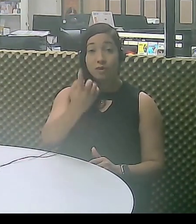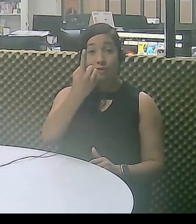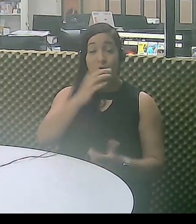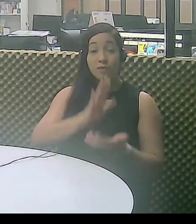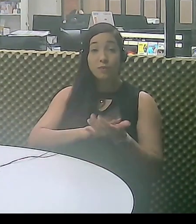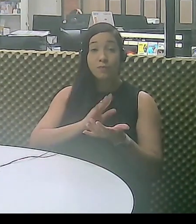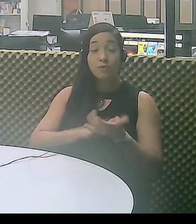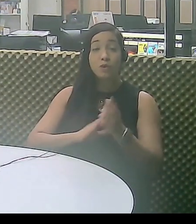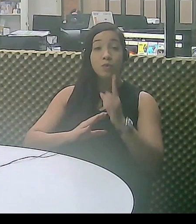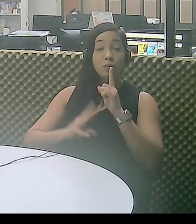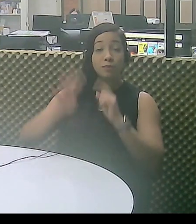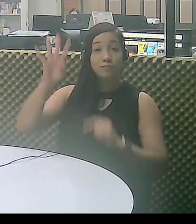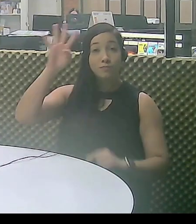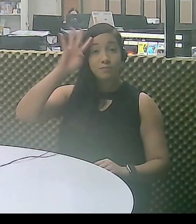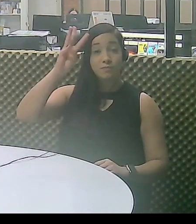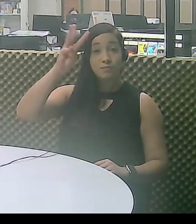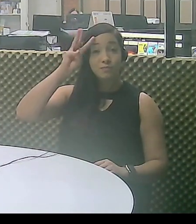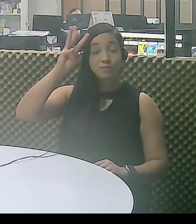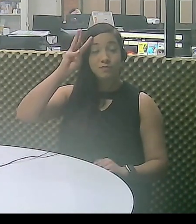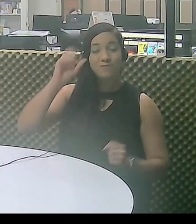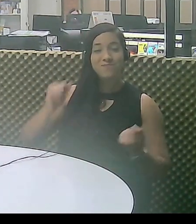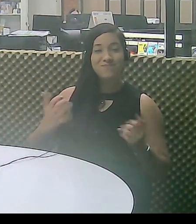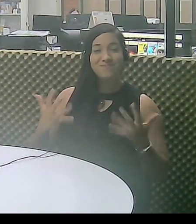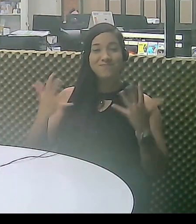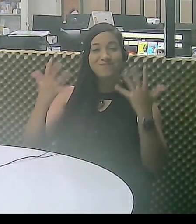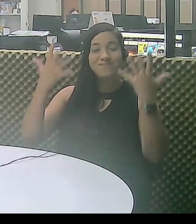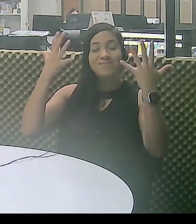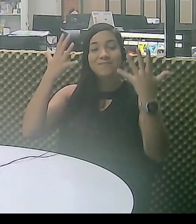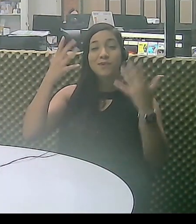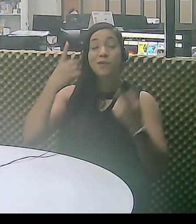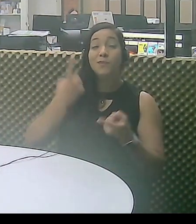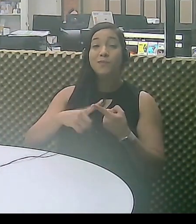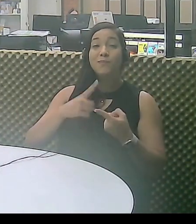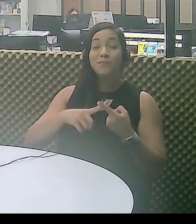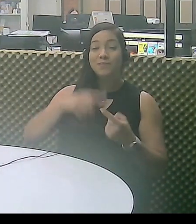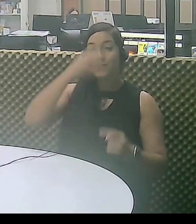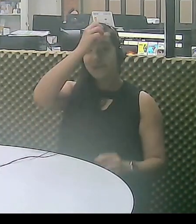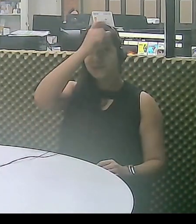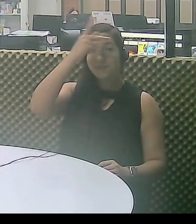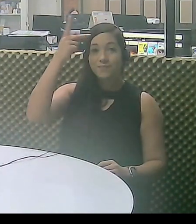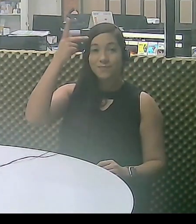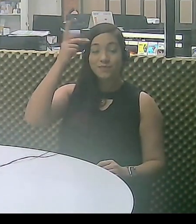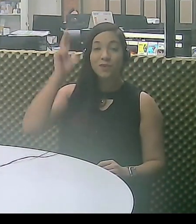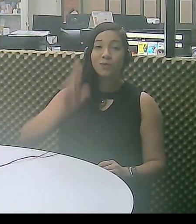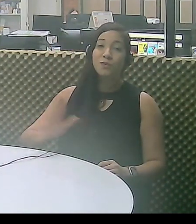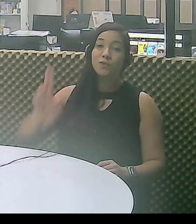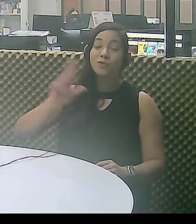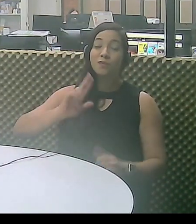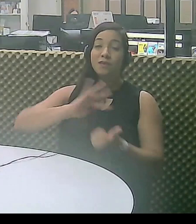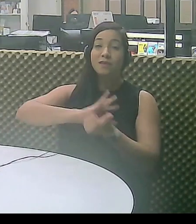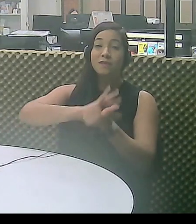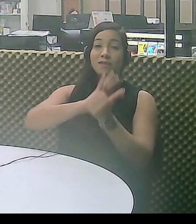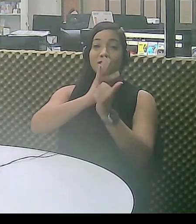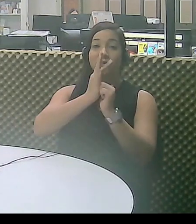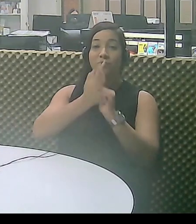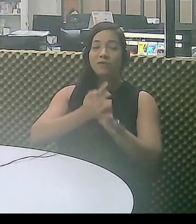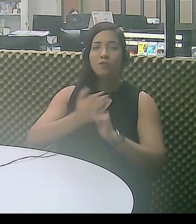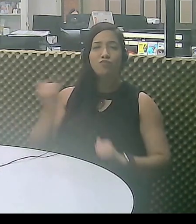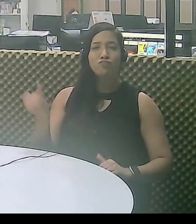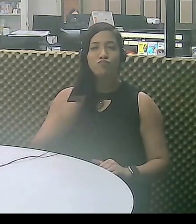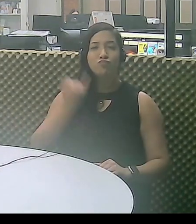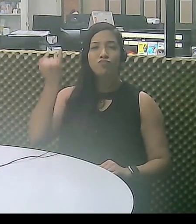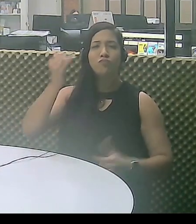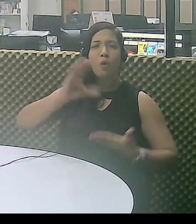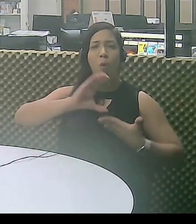nesta terça-feira, com muito a comemorar. Isso porque a Prefeitura de Uberlândia, por meio da Futel, tem feito